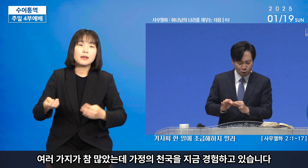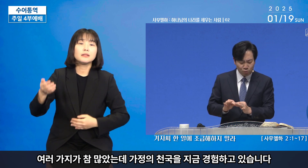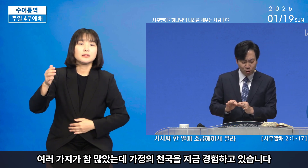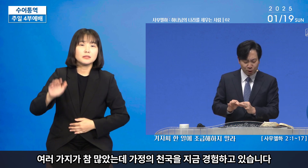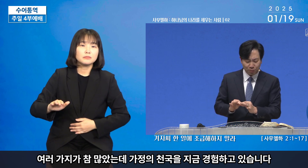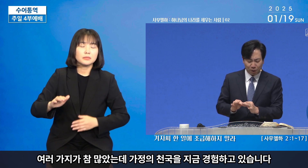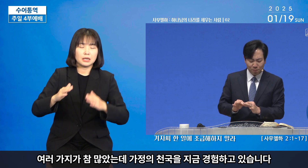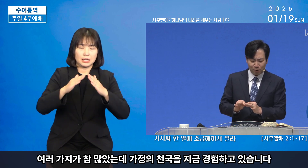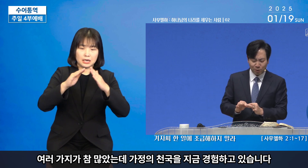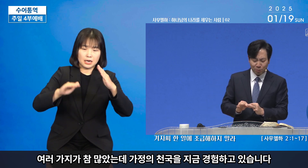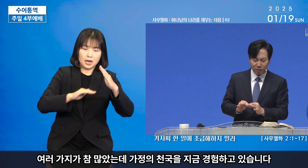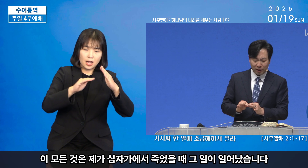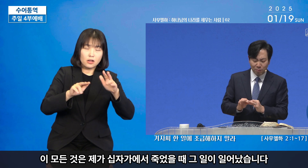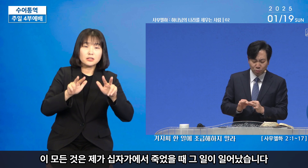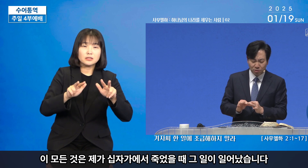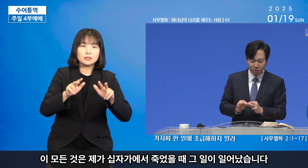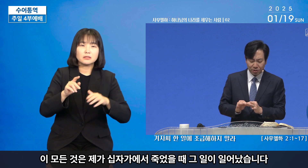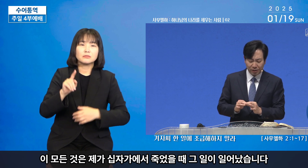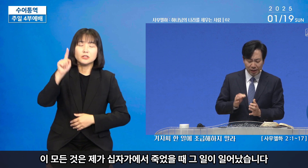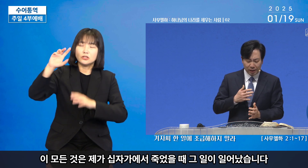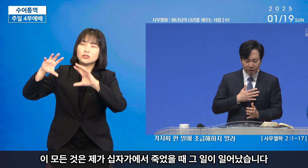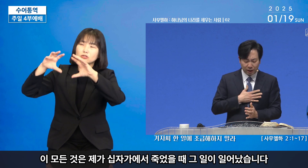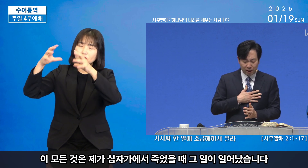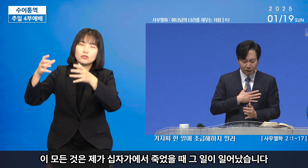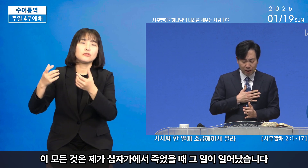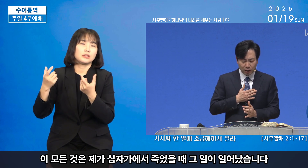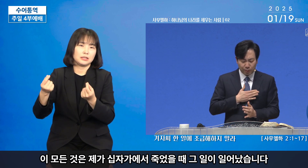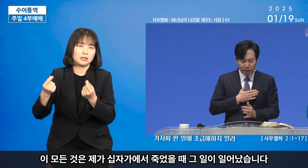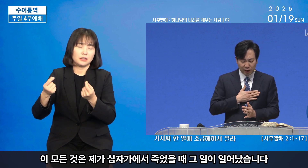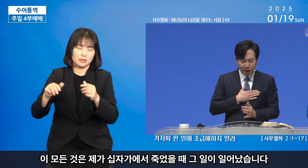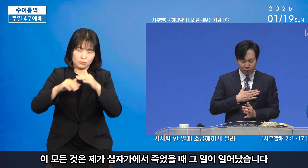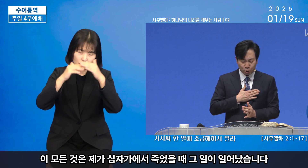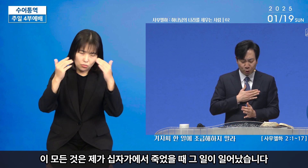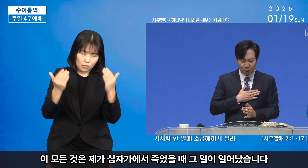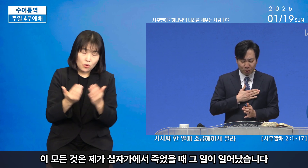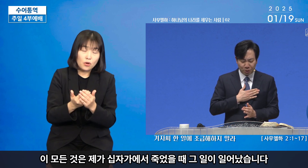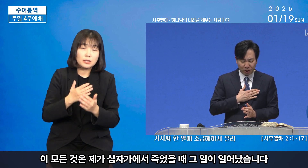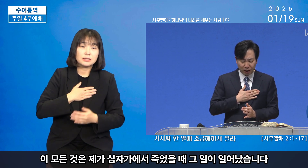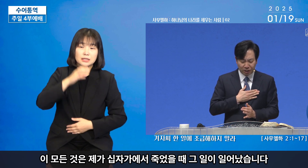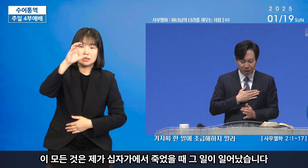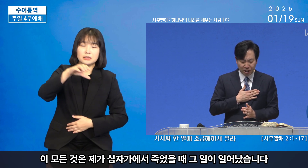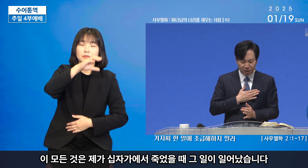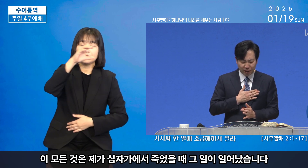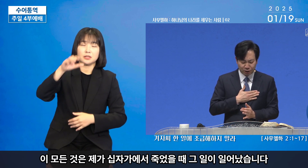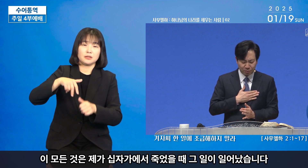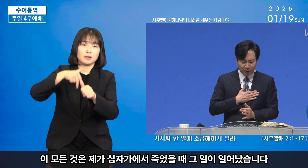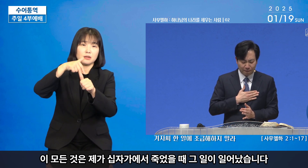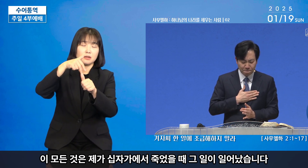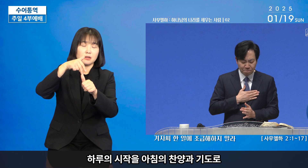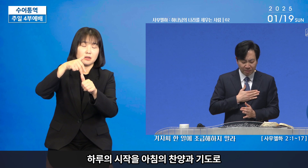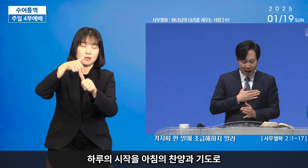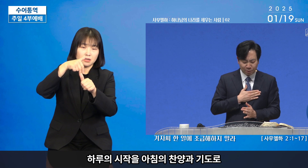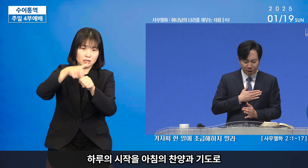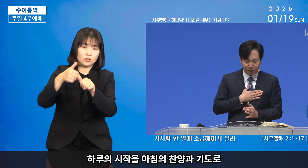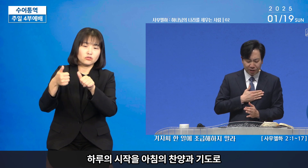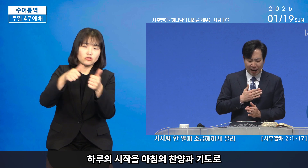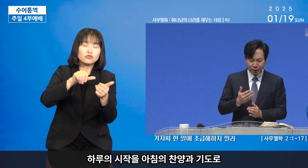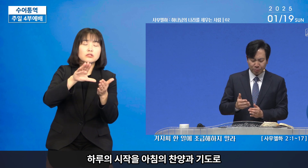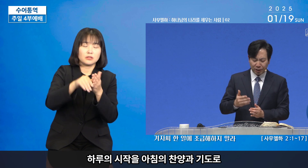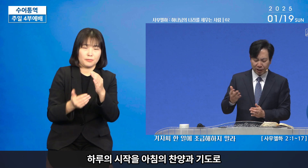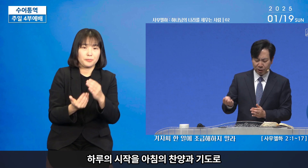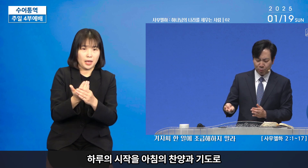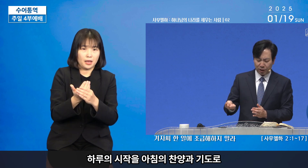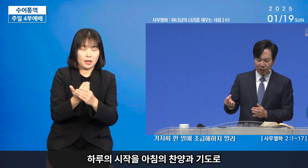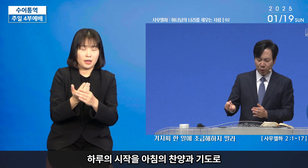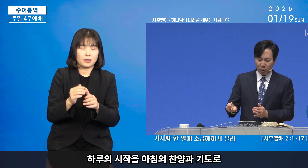가정의 천국을 지금 경험하고 있습니다. 이 모든 것은 제가 십자가에서 죽었을 때 그 일이 일어났습니다. 하루의 시작을